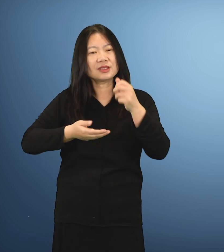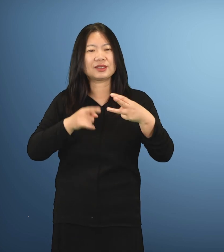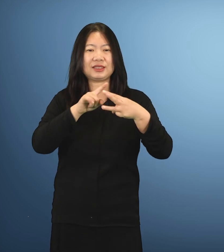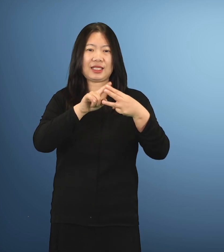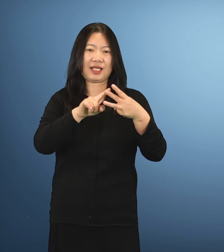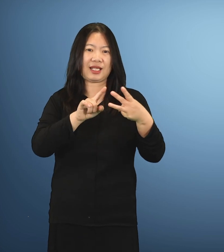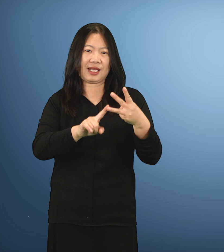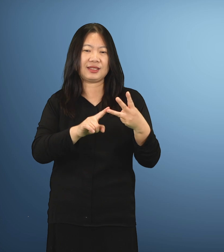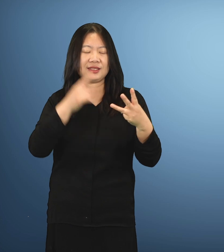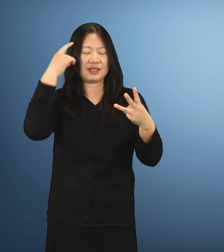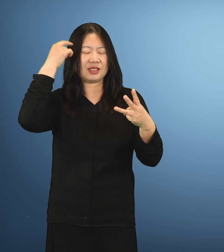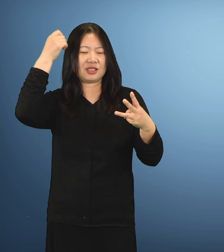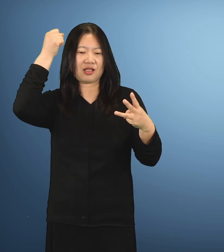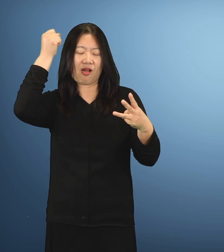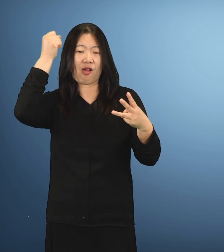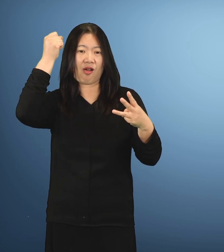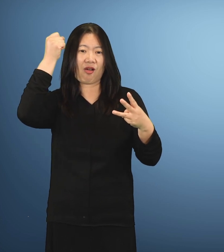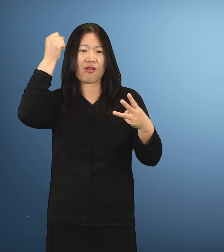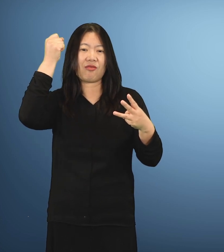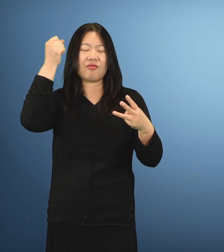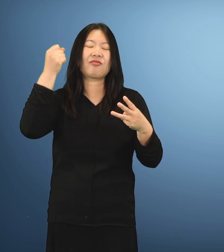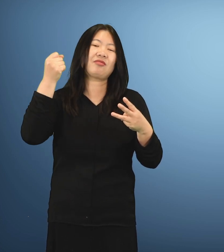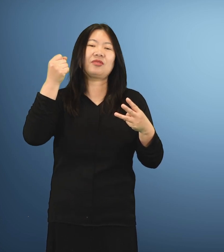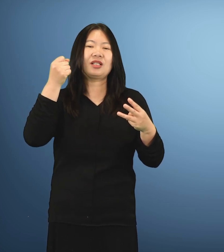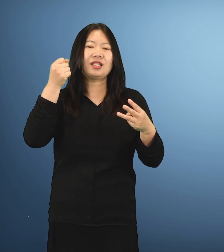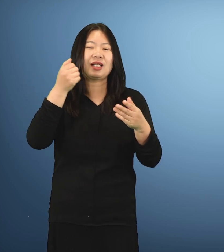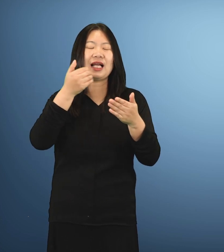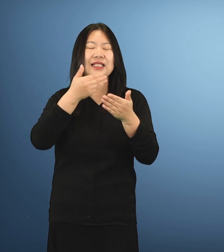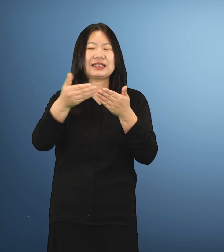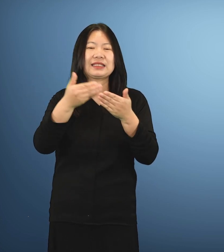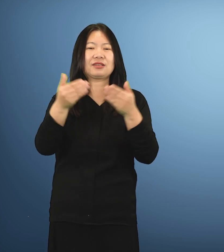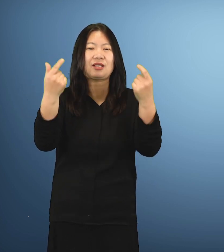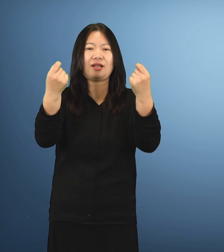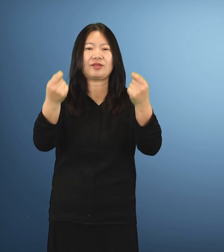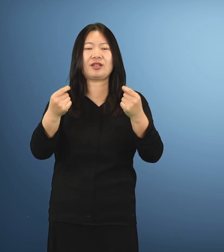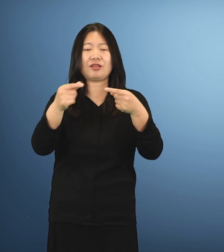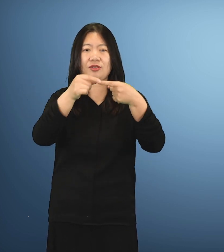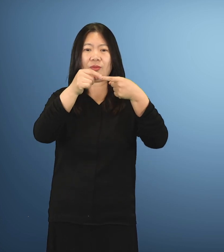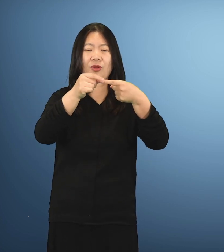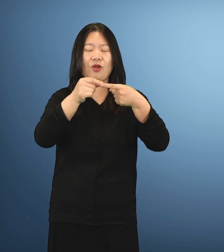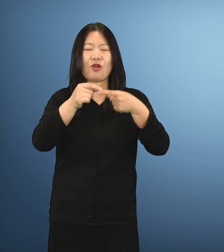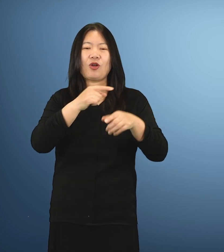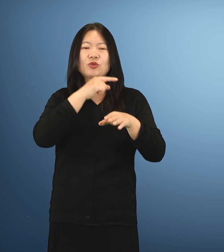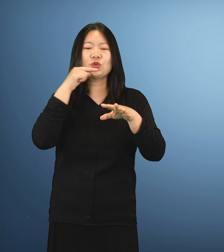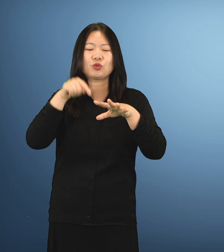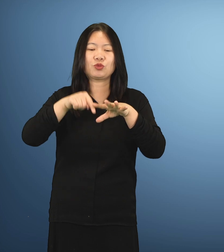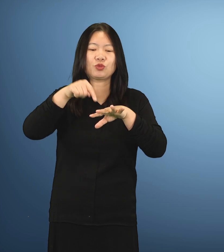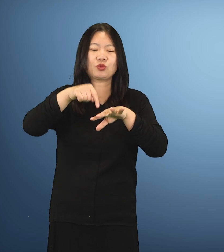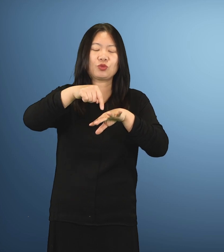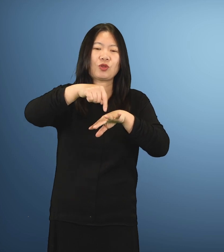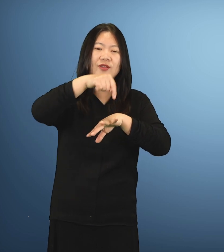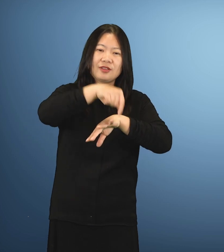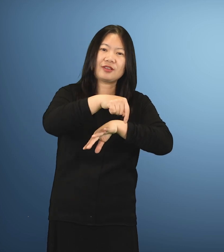추수를 기억할 수 있는 그림 이미지예요. 첫째, 유월절.